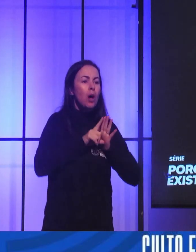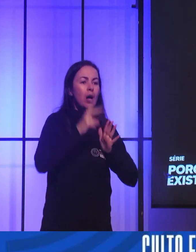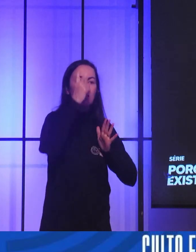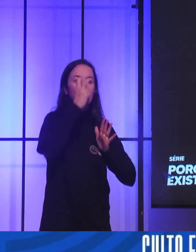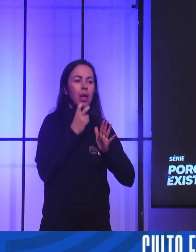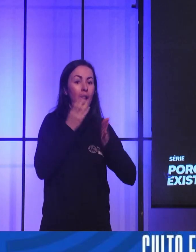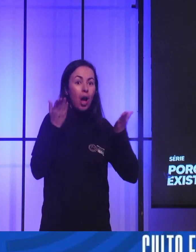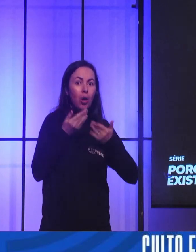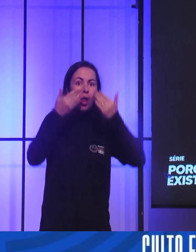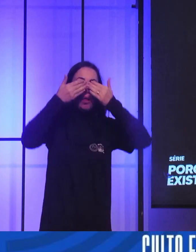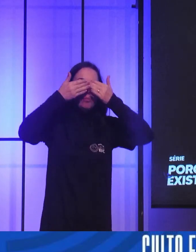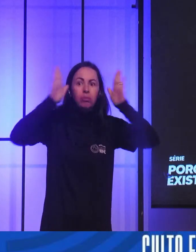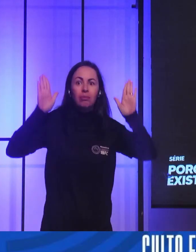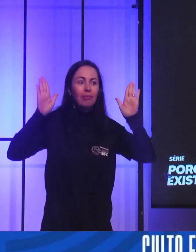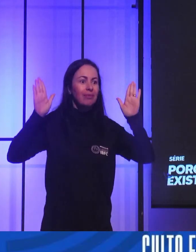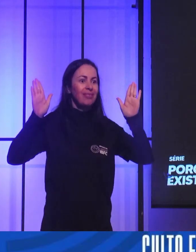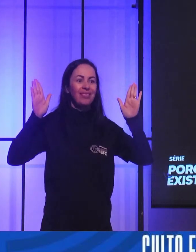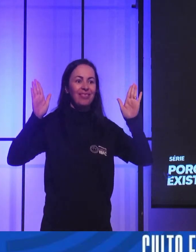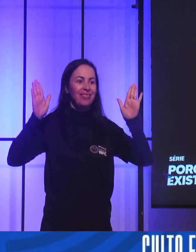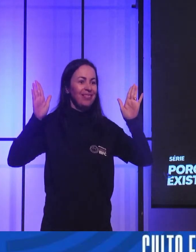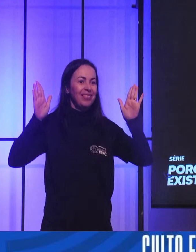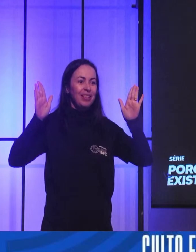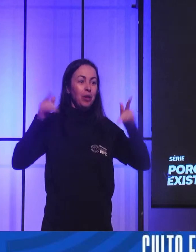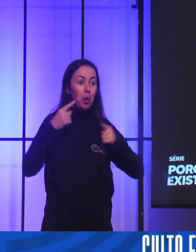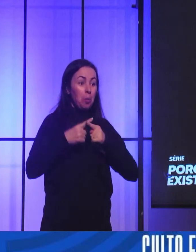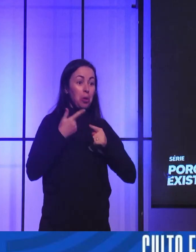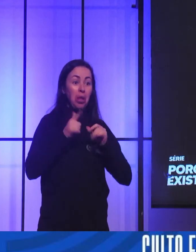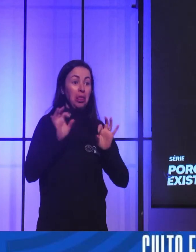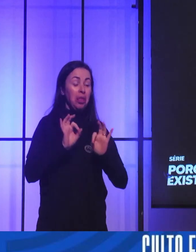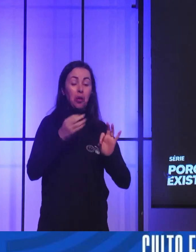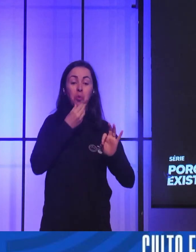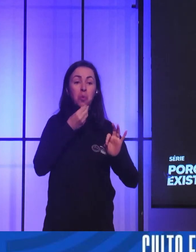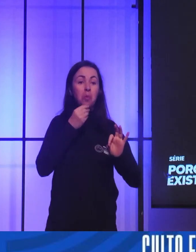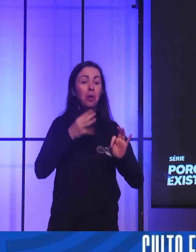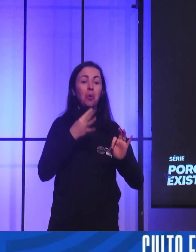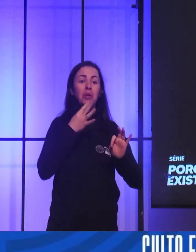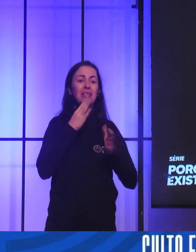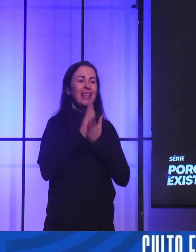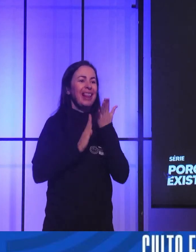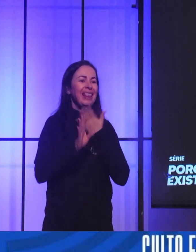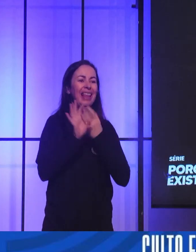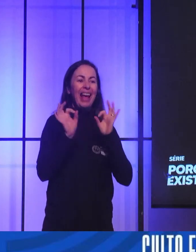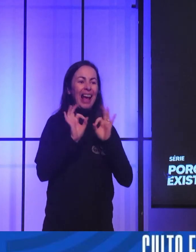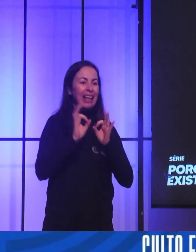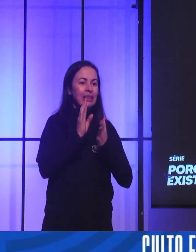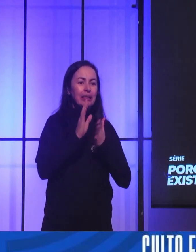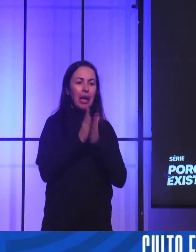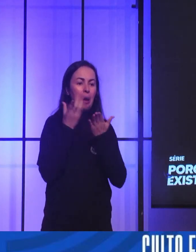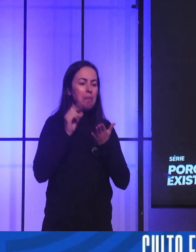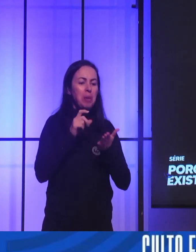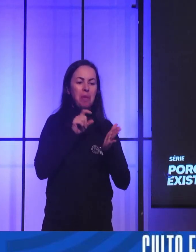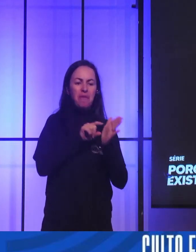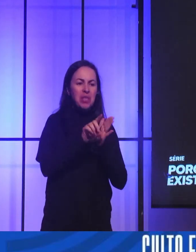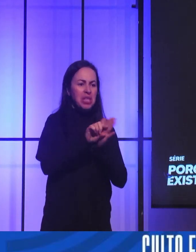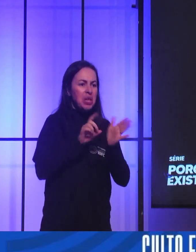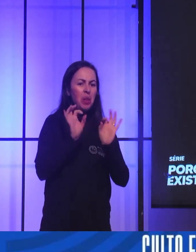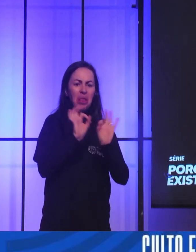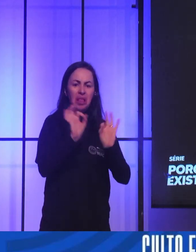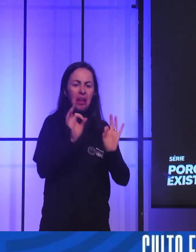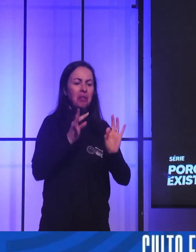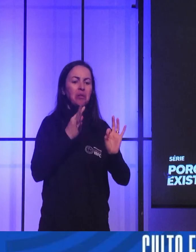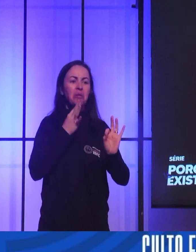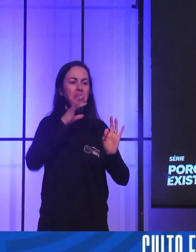vejo. Aquele homem não tinha teologia nenhuma, aquele homem não sabia dizer um versículo bíblico, aquele homem não